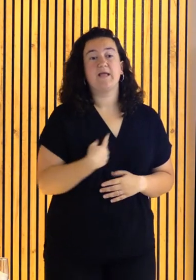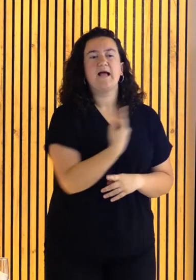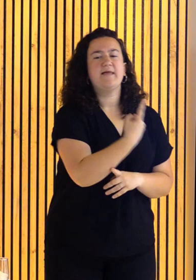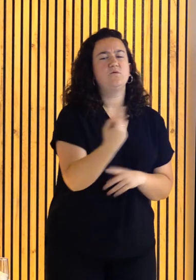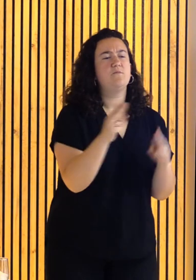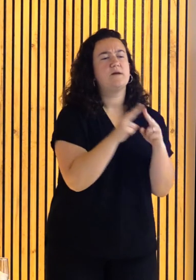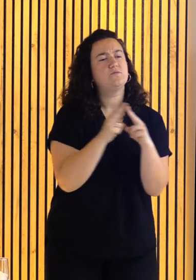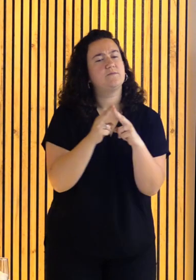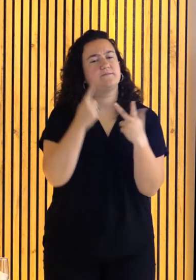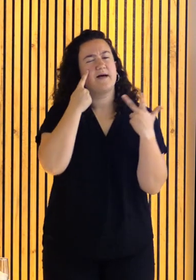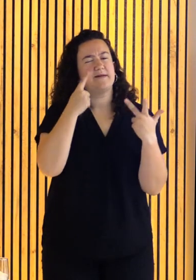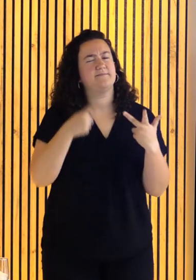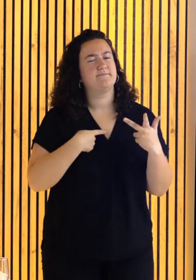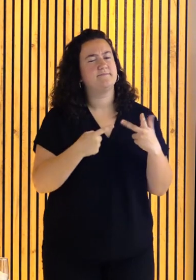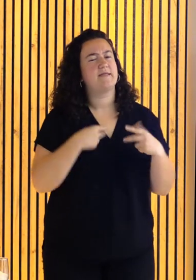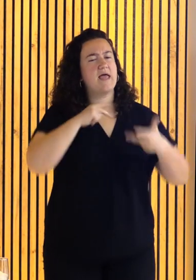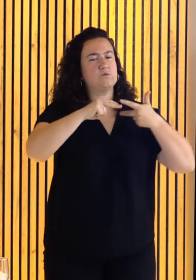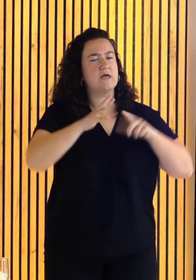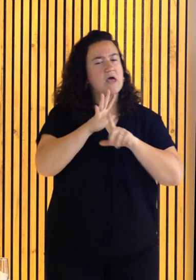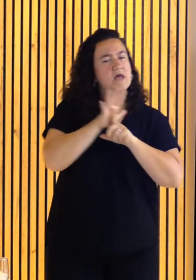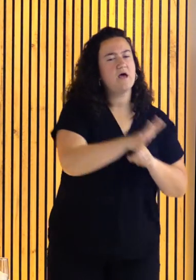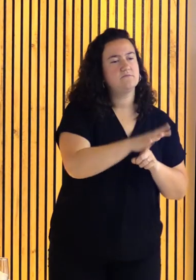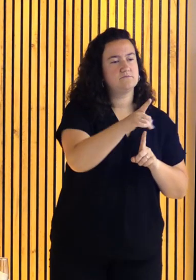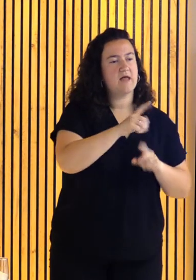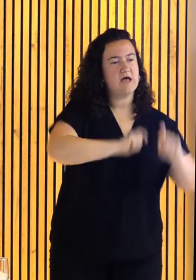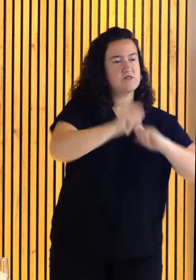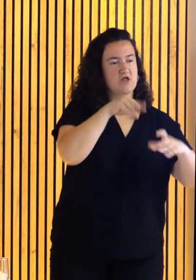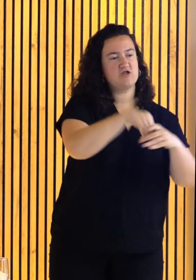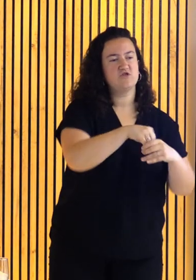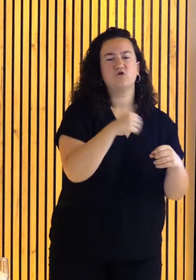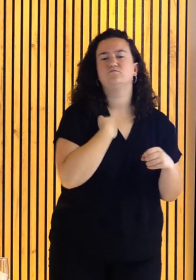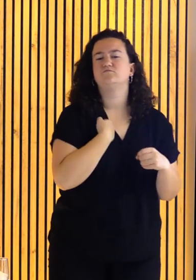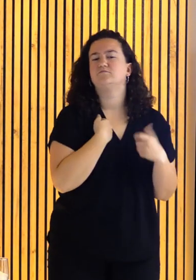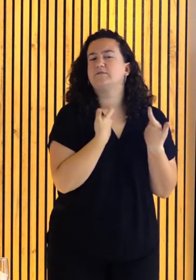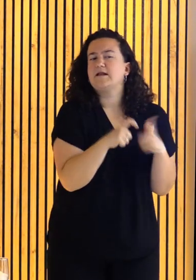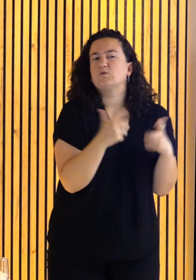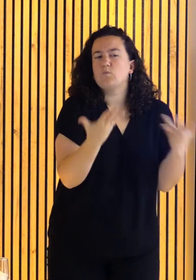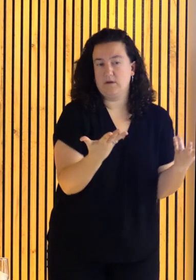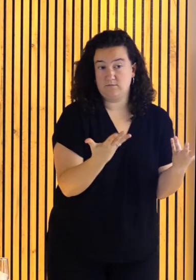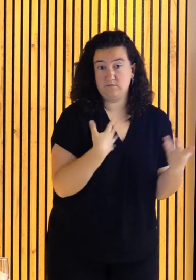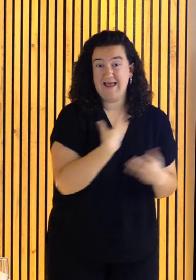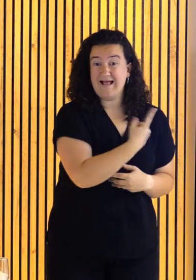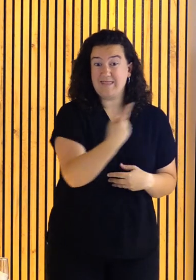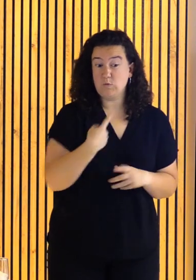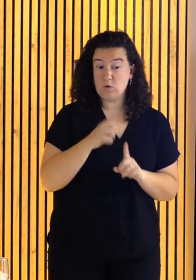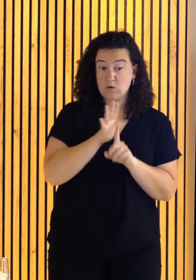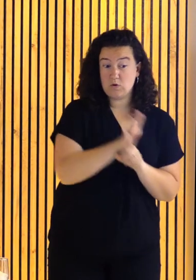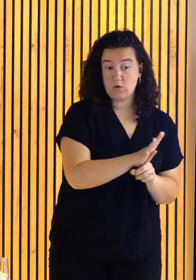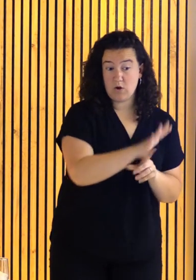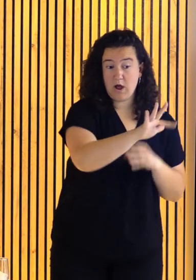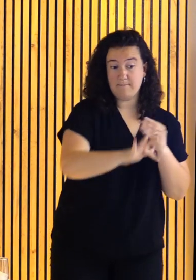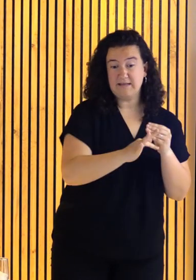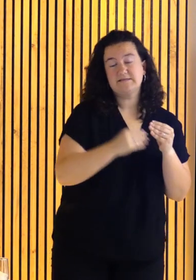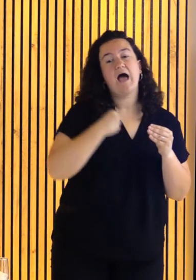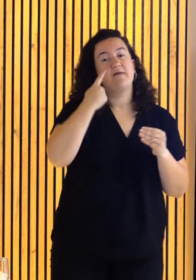euskararen zapalkuntzaren lanketak haien elkarteetan. Bakoitzak lantzen duen zapalkuntzarekin batera, ea gai hori lantzen